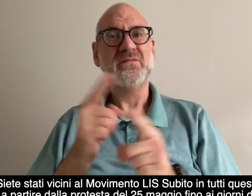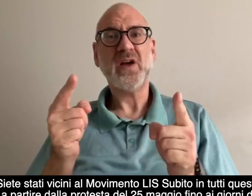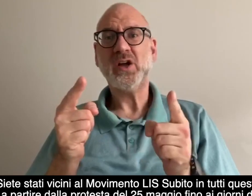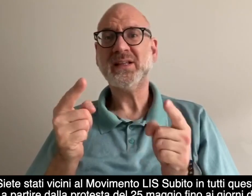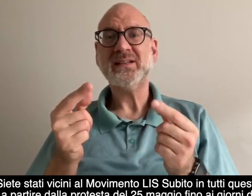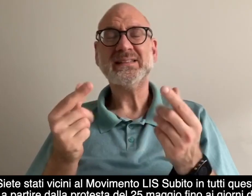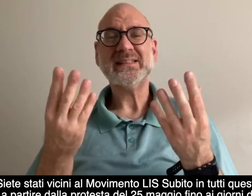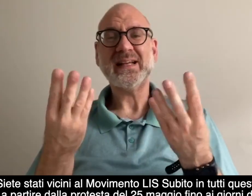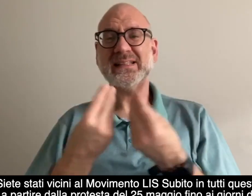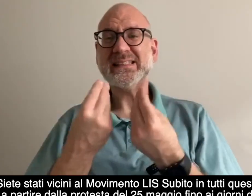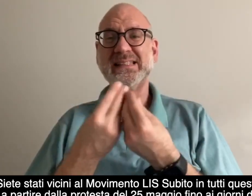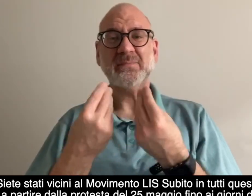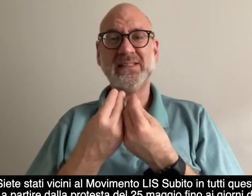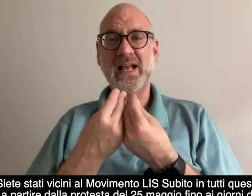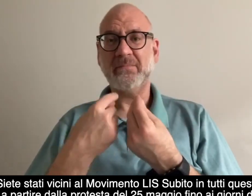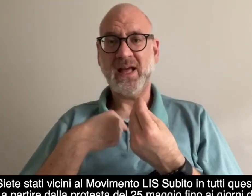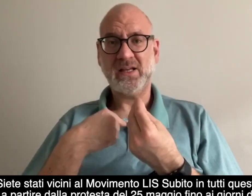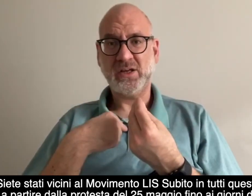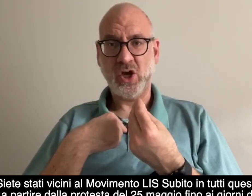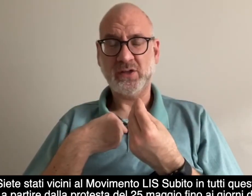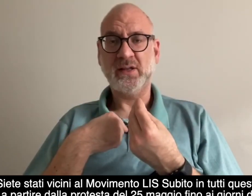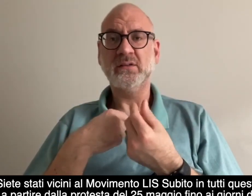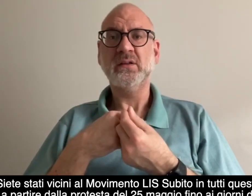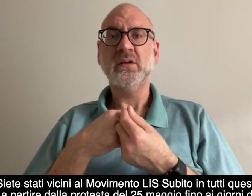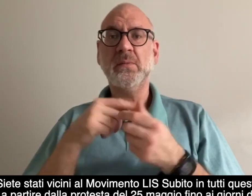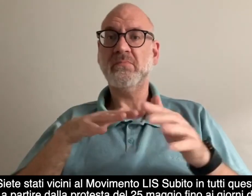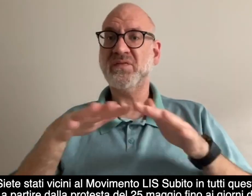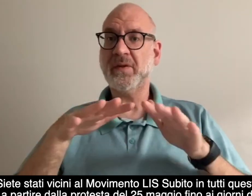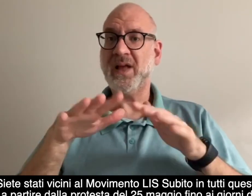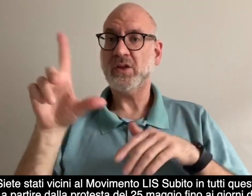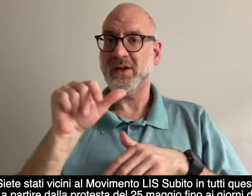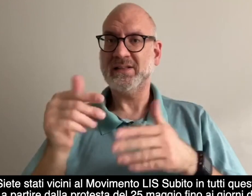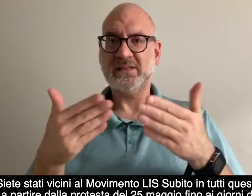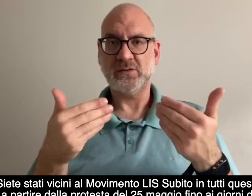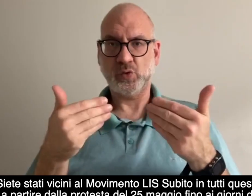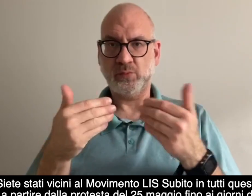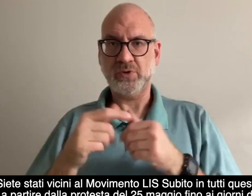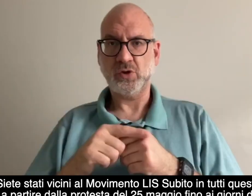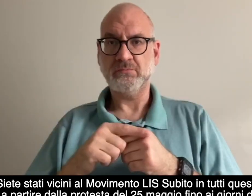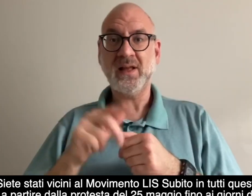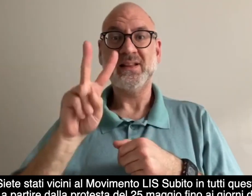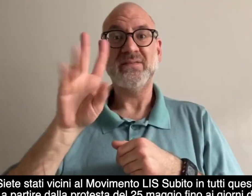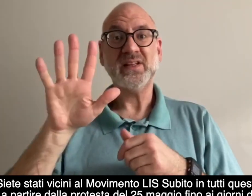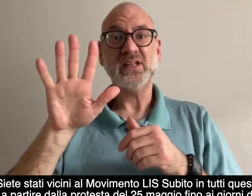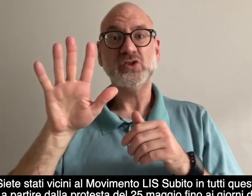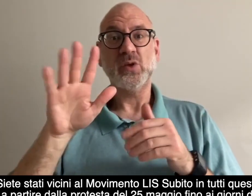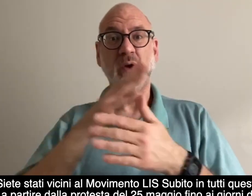dal momento che poi delle associazioni a nyon siete stati sempre vicini al movimento lì subito in tutti